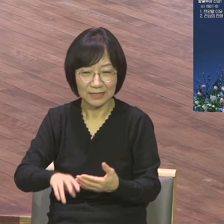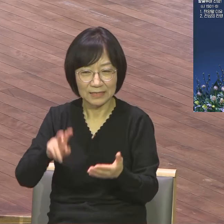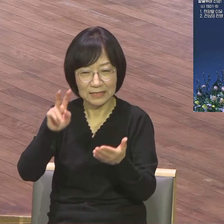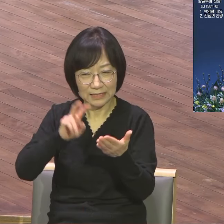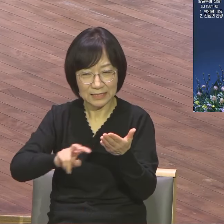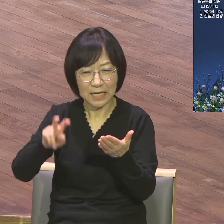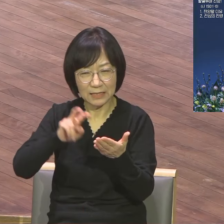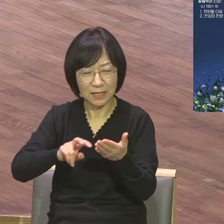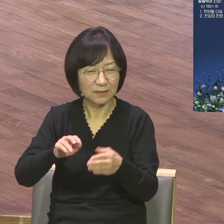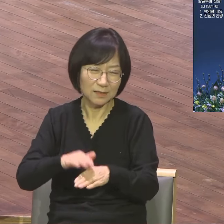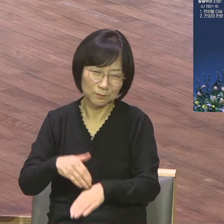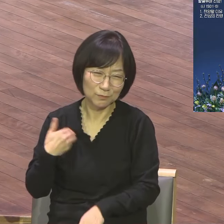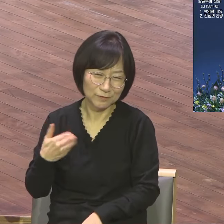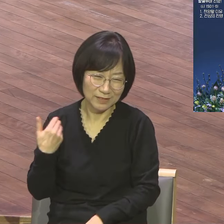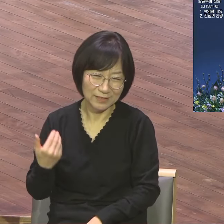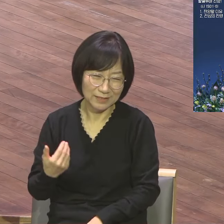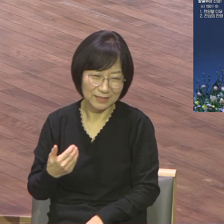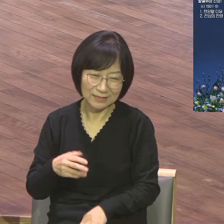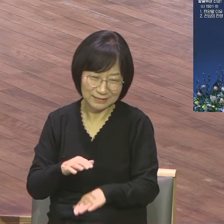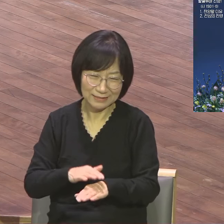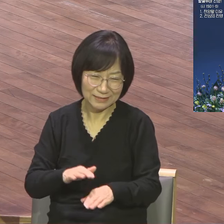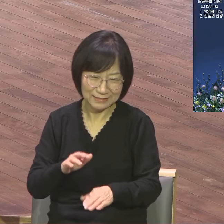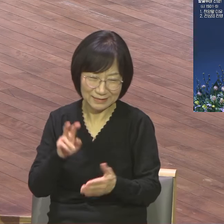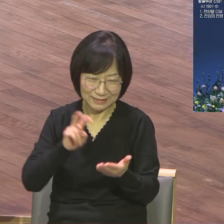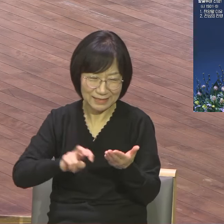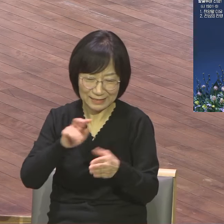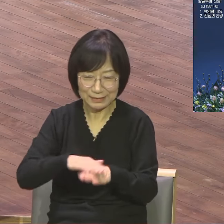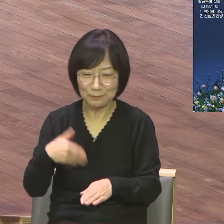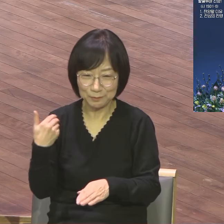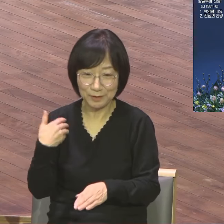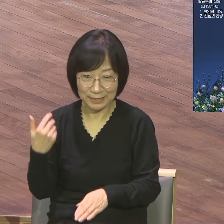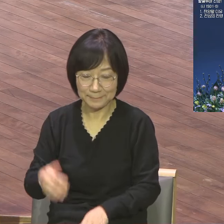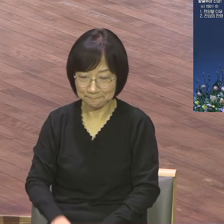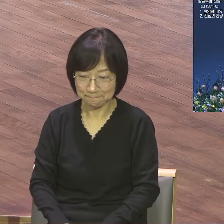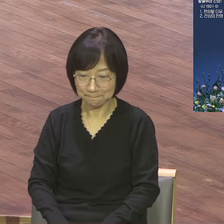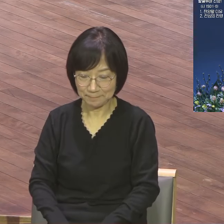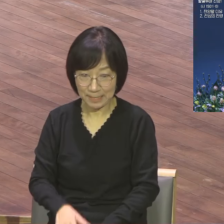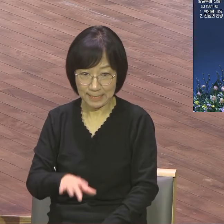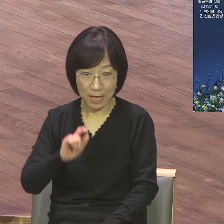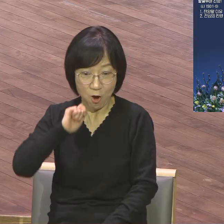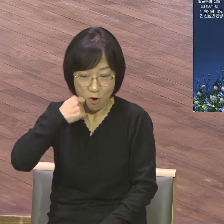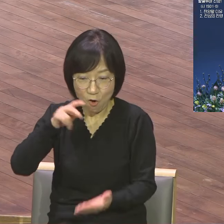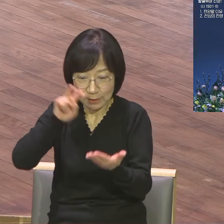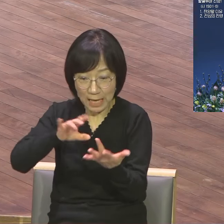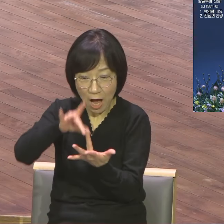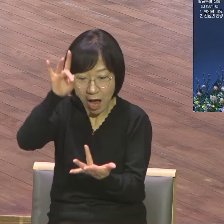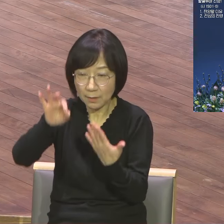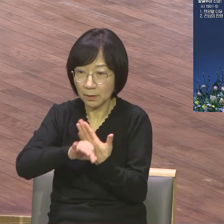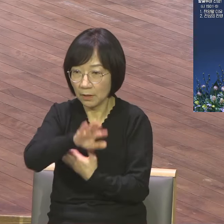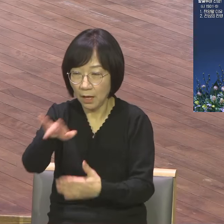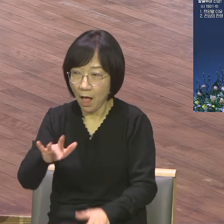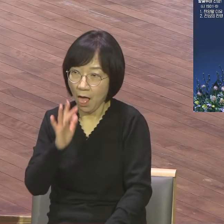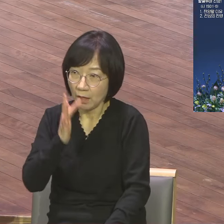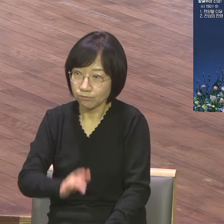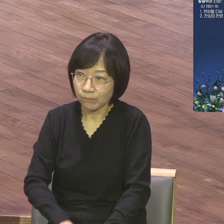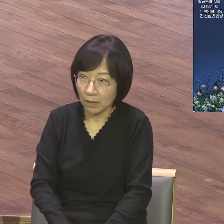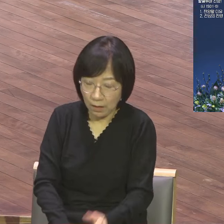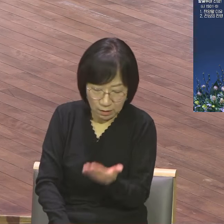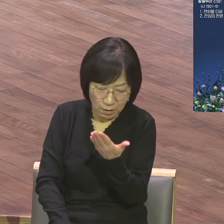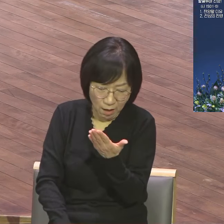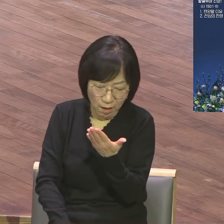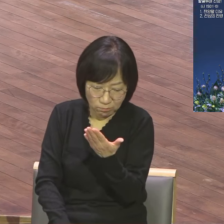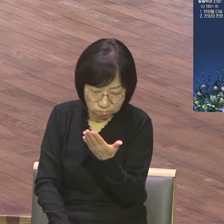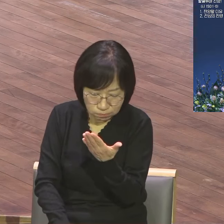부르는데 딱 보면요 다 버벅대고 있어요. 아 뻔해 뻔해 평소 때 찬양을 집에서 막